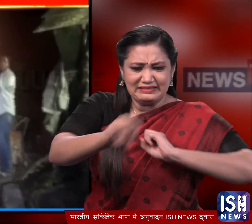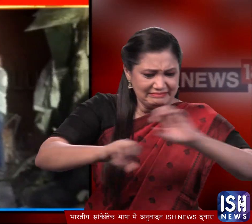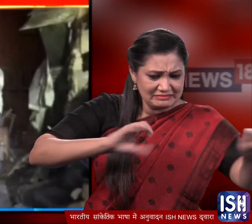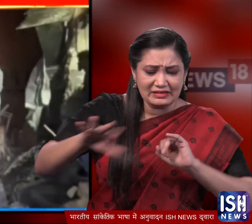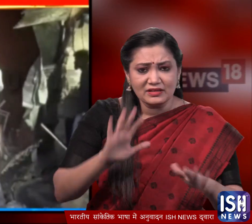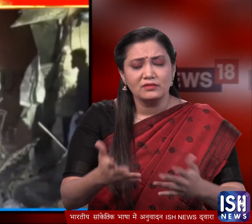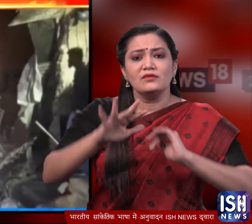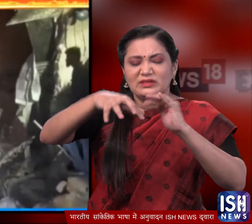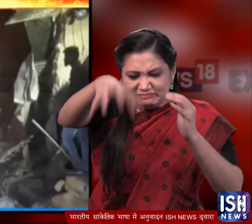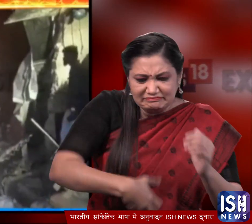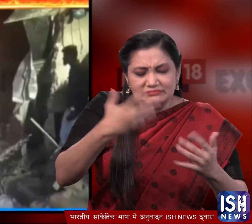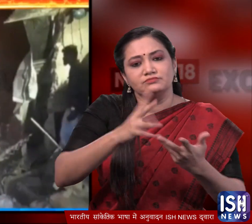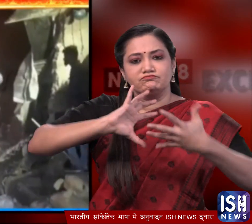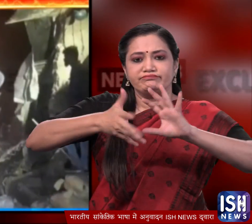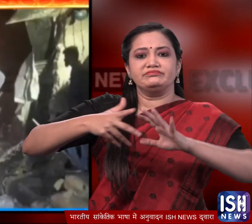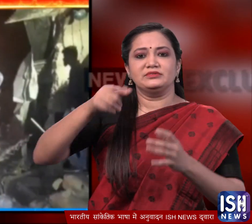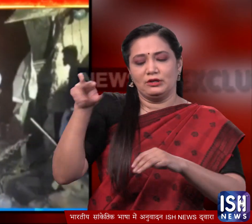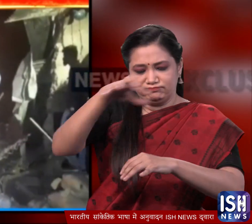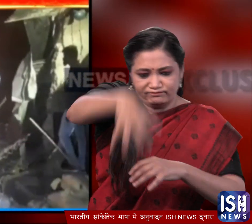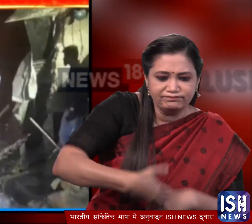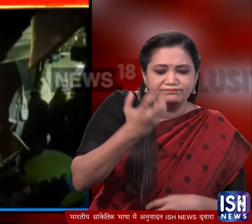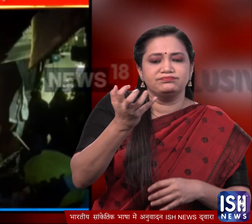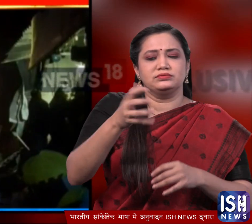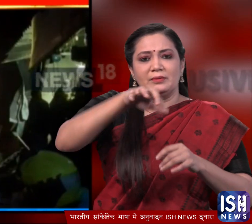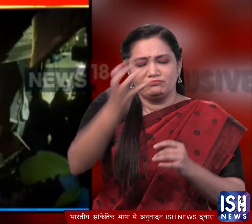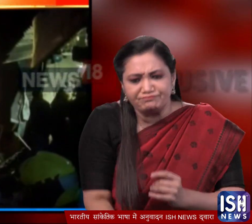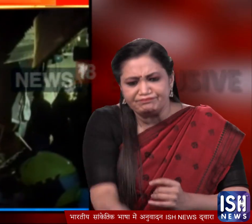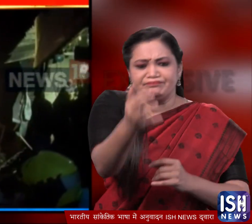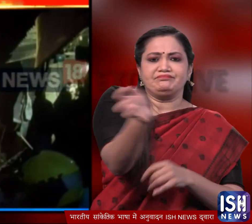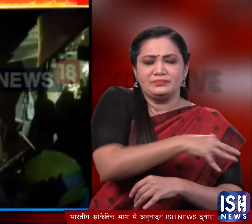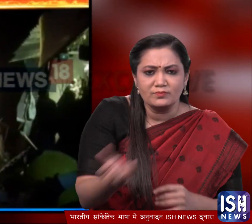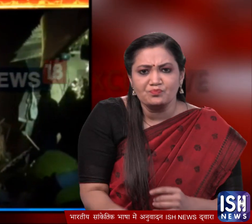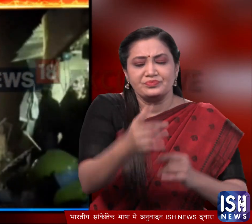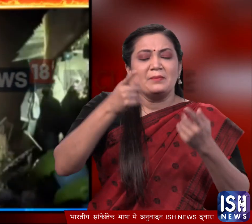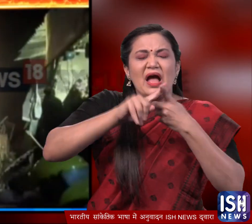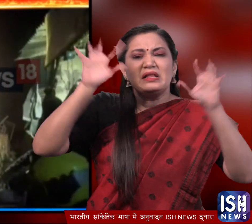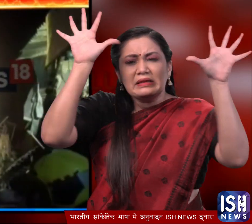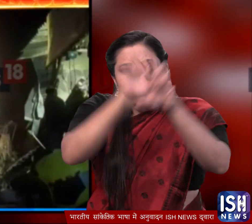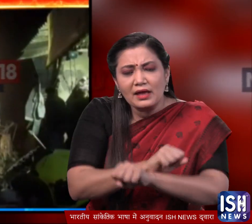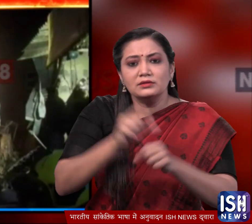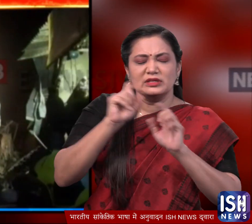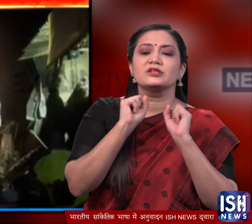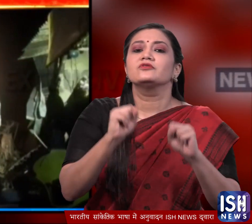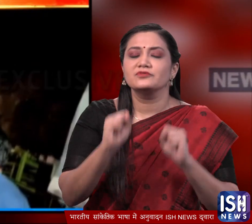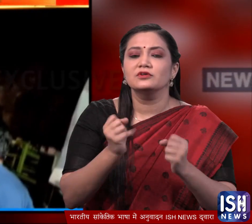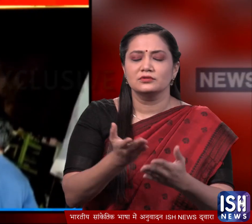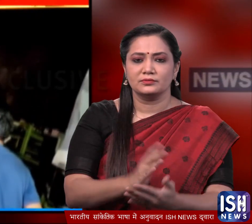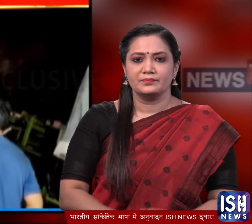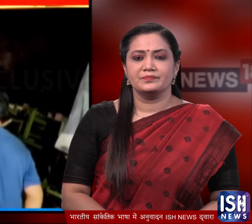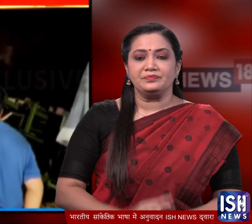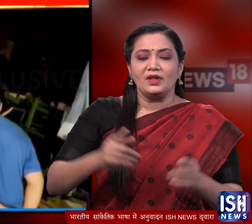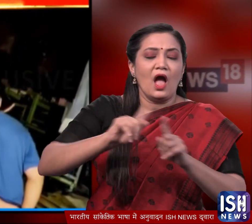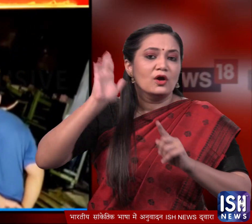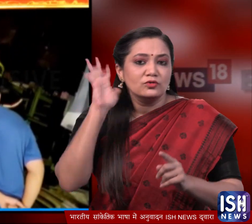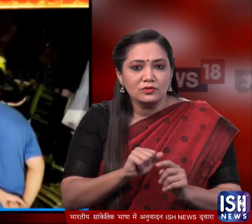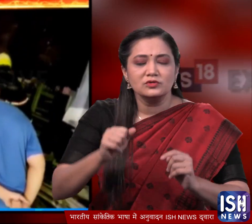जिसके बाद मलबा हटाने के लिए एक खुदाई करने वाली मशीन को बुलाया गया। लेकिन अंधेरे की वजह से राहत और बचाव टीम को काफी मशक्कत करनी पड़ी। इस हादसे